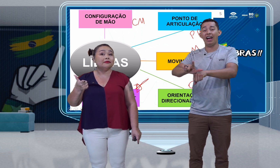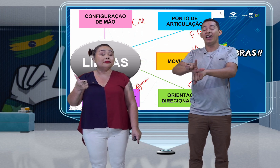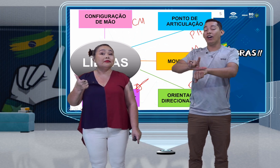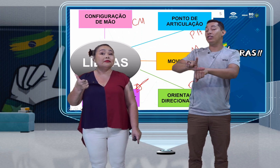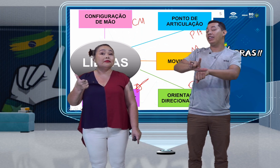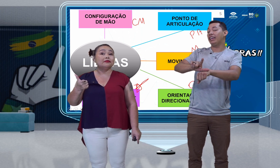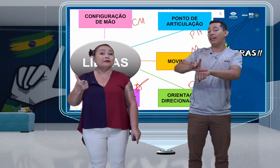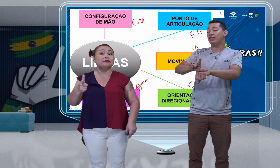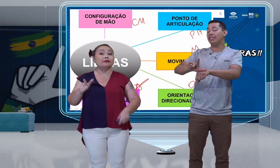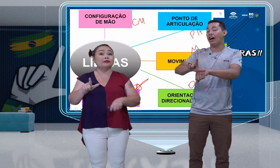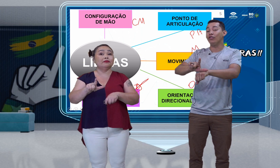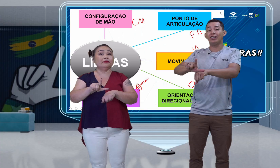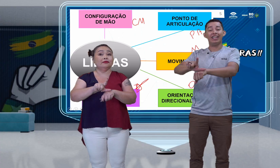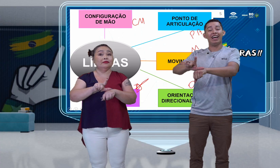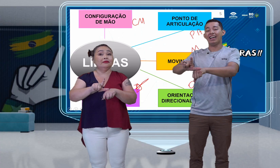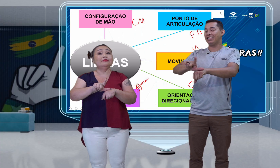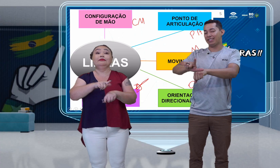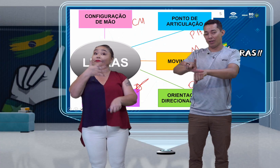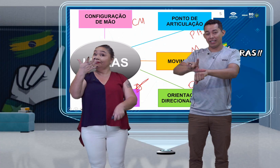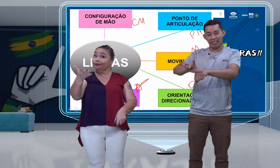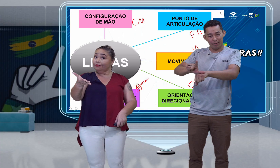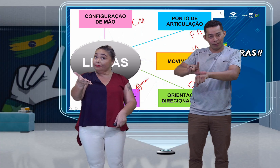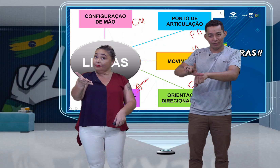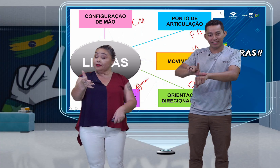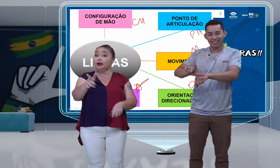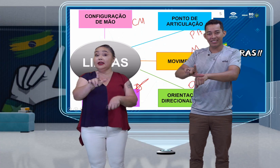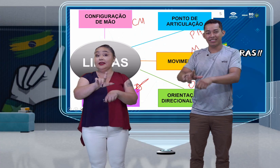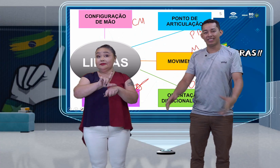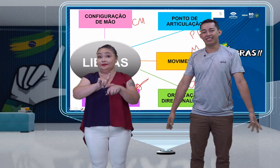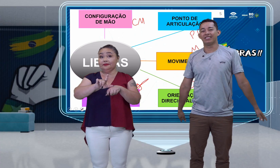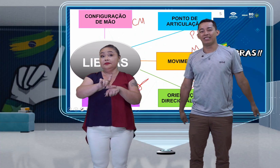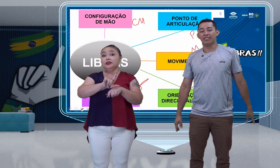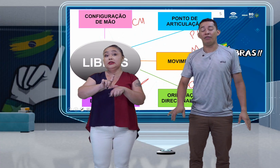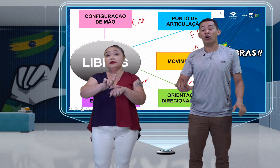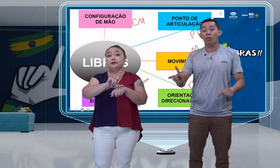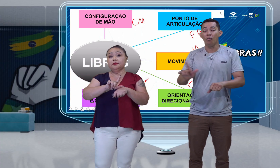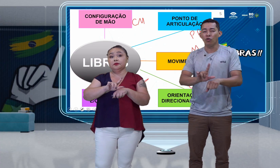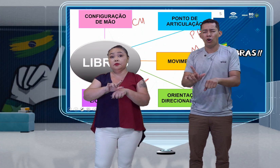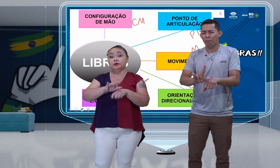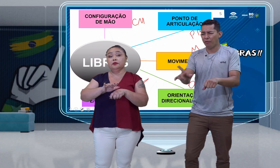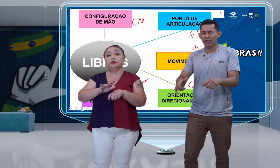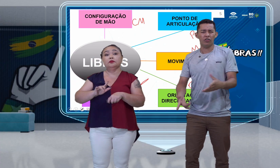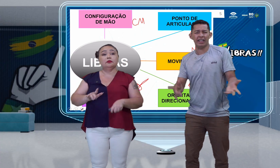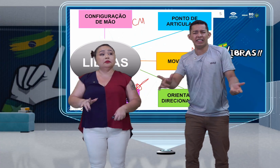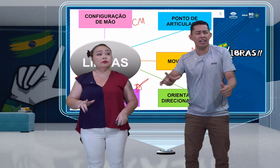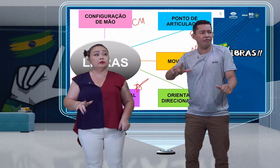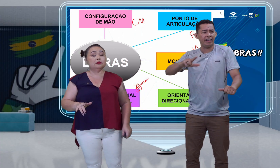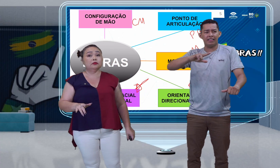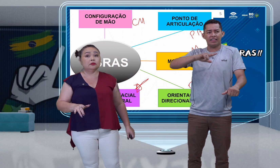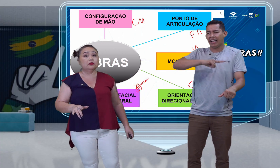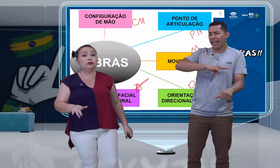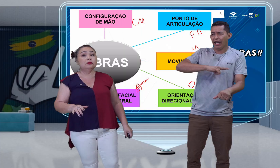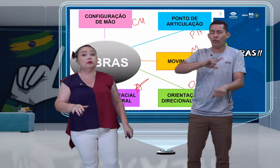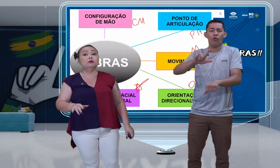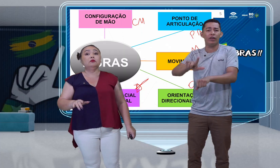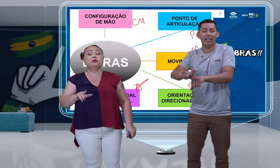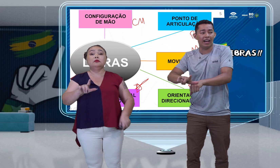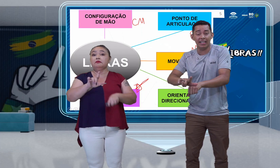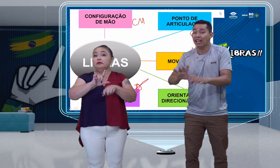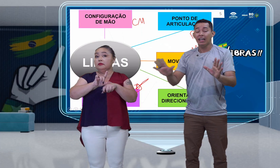rotacionar, eu tenho aí o sinal de lilás, por exemplo. Olha aí. Tá vendo como mudou? Professor, o que tem a ver ter com lilás?